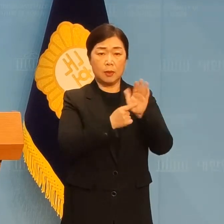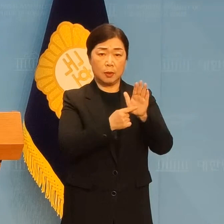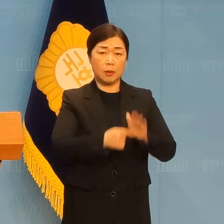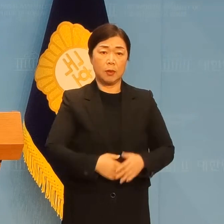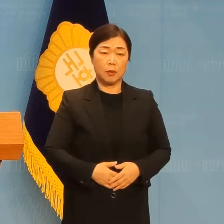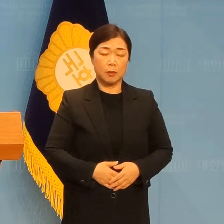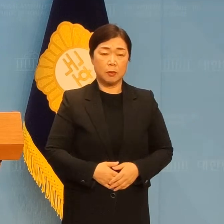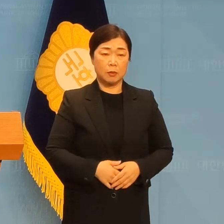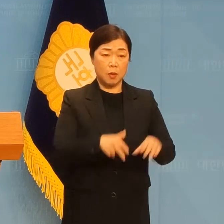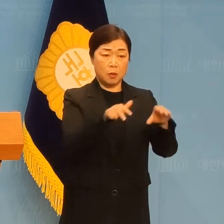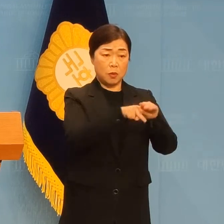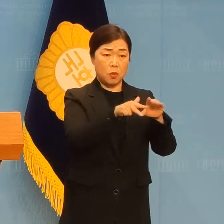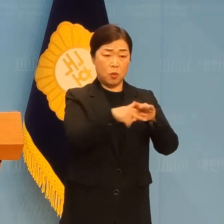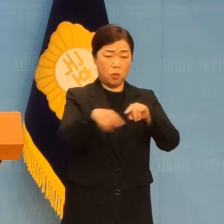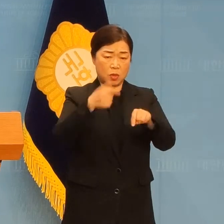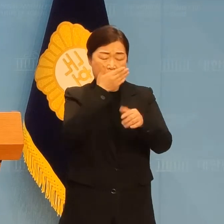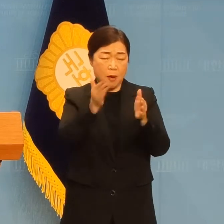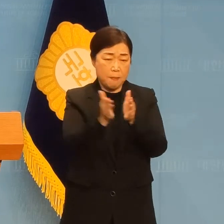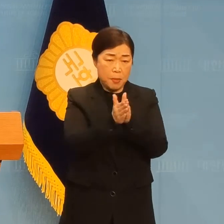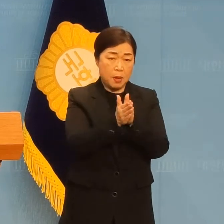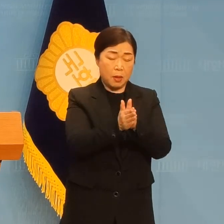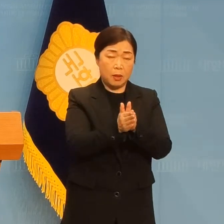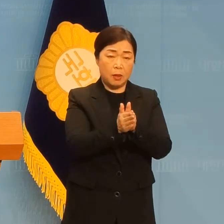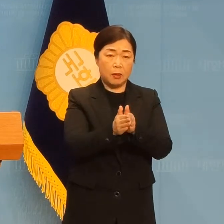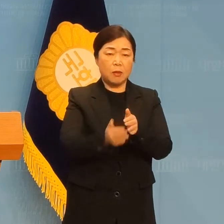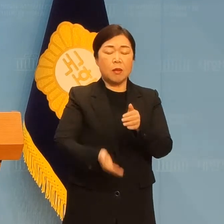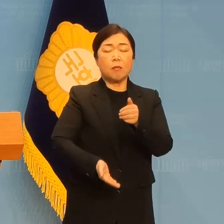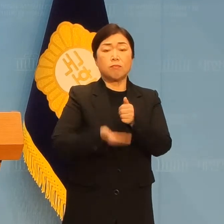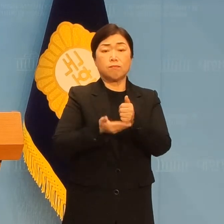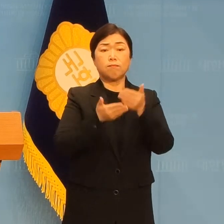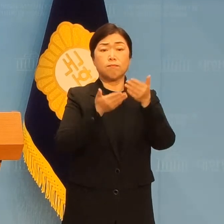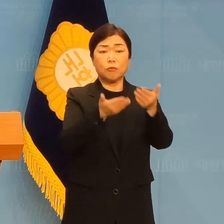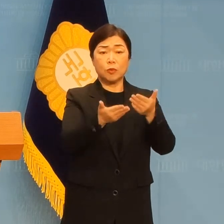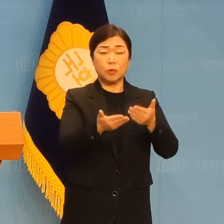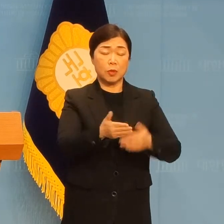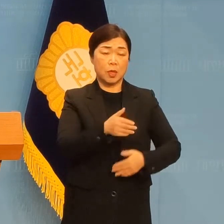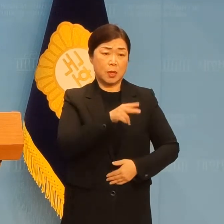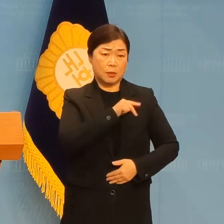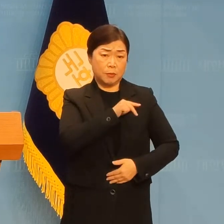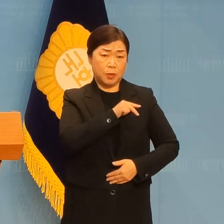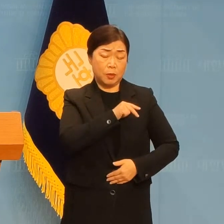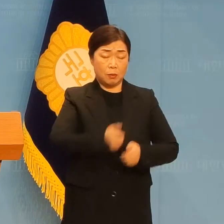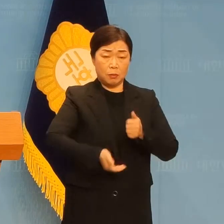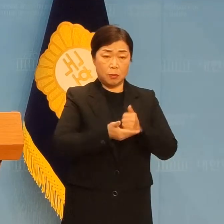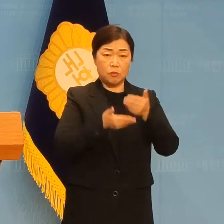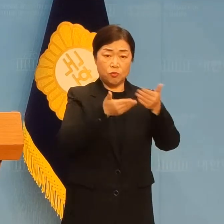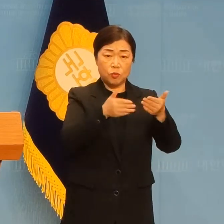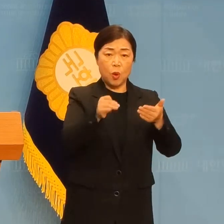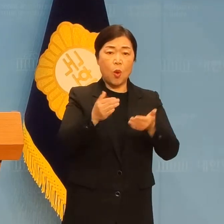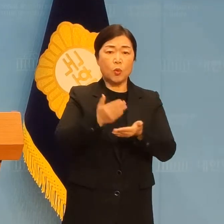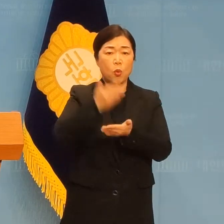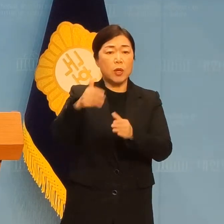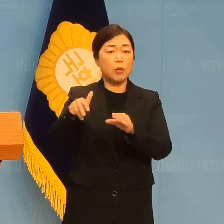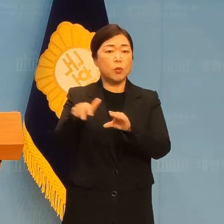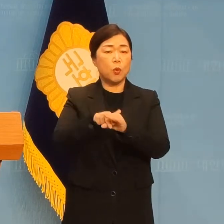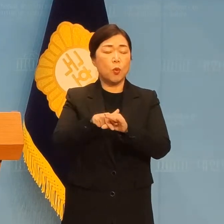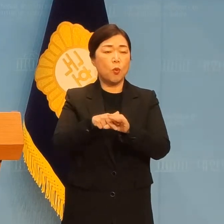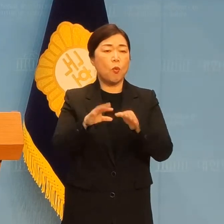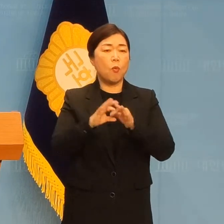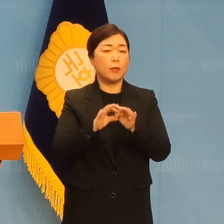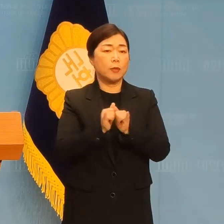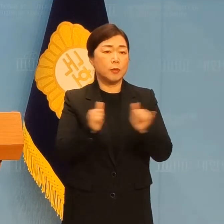정교 유착에 더러운 뇌물로 꽂은 금배지가 민의의 전당 국회에 있다는 것은 민주공화국 대한민국의